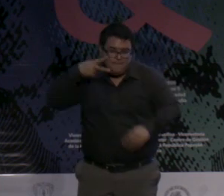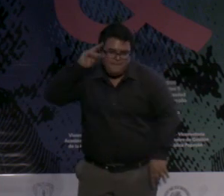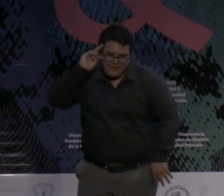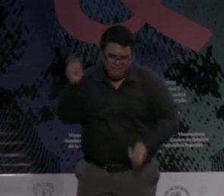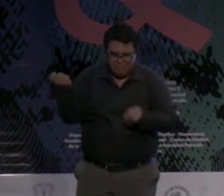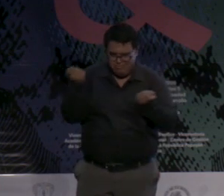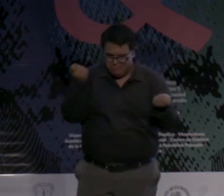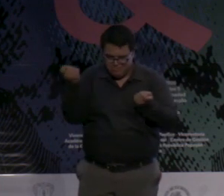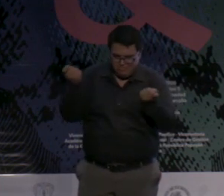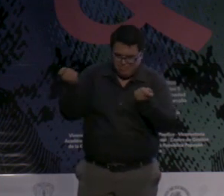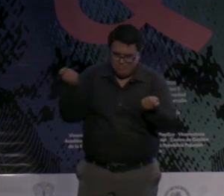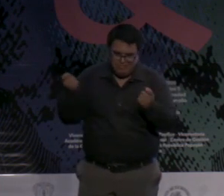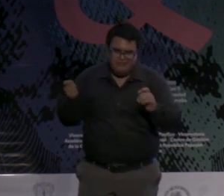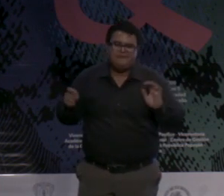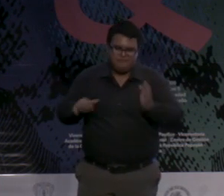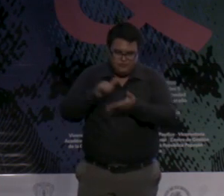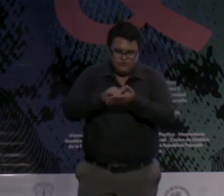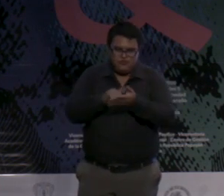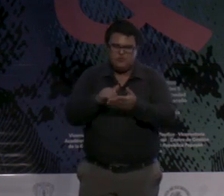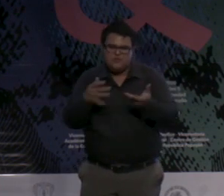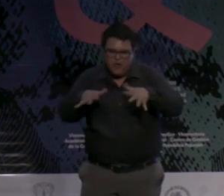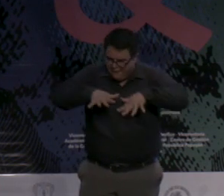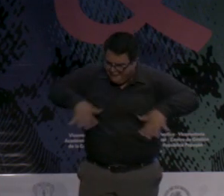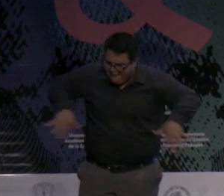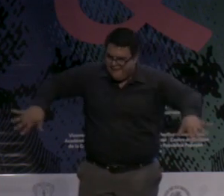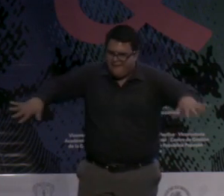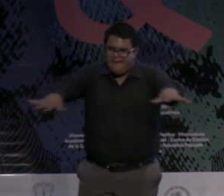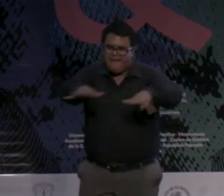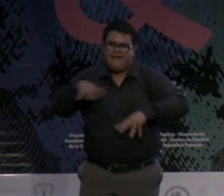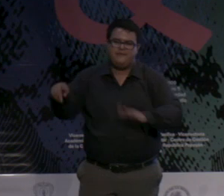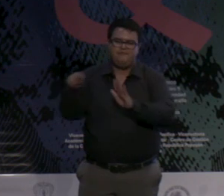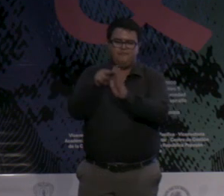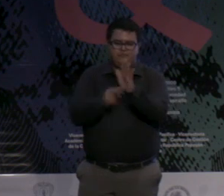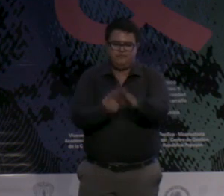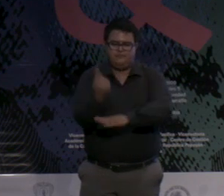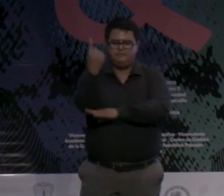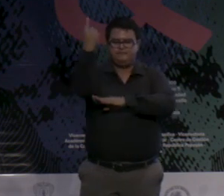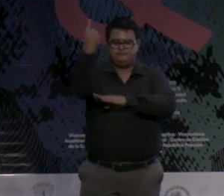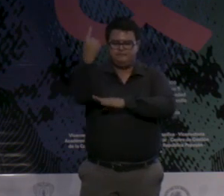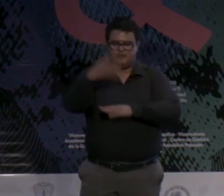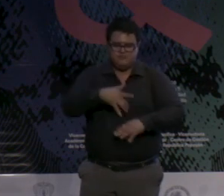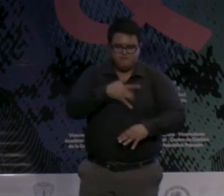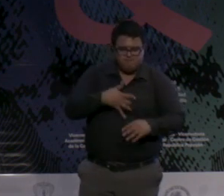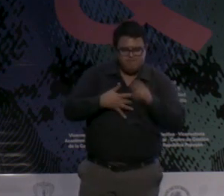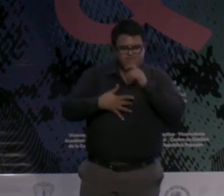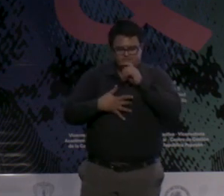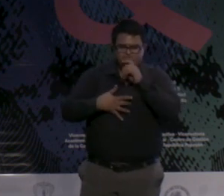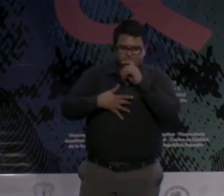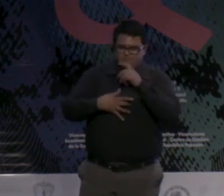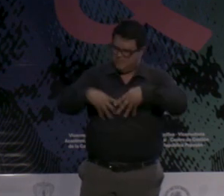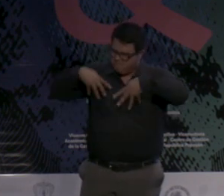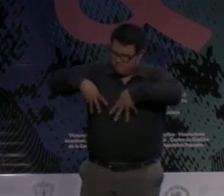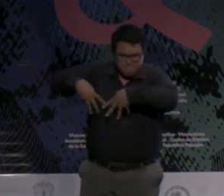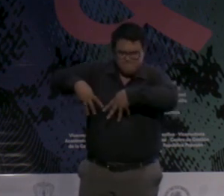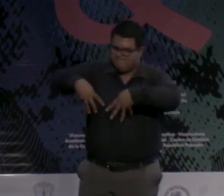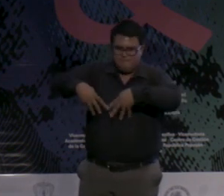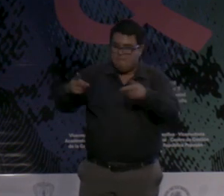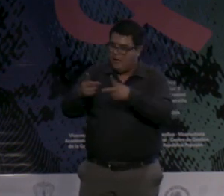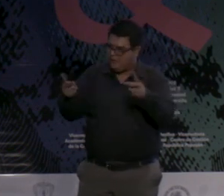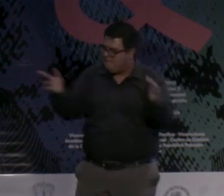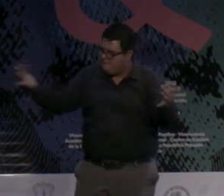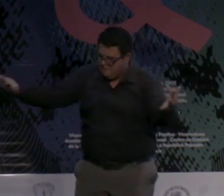diseñar la ciudad pues implicó una política del espacio, hacer difícil o inviable la reunión solidaria de